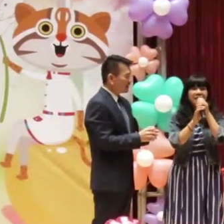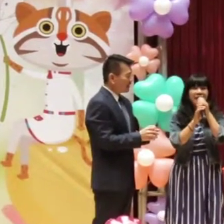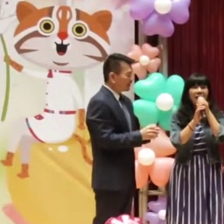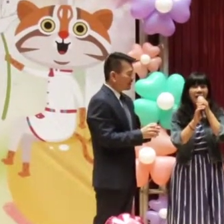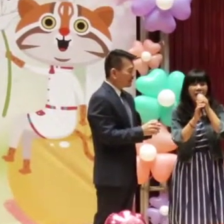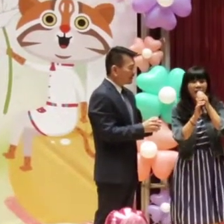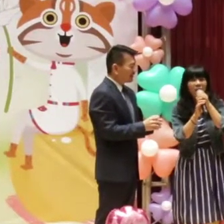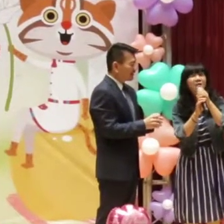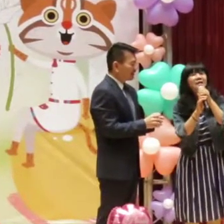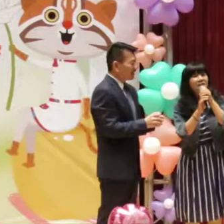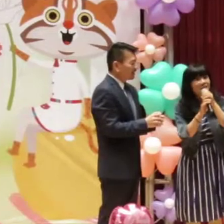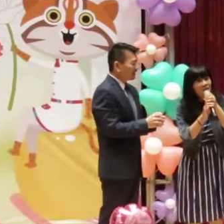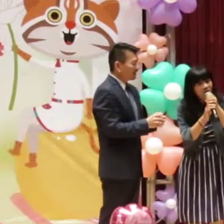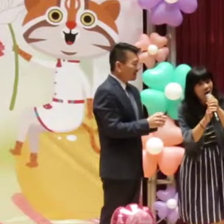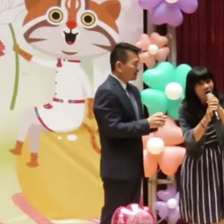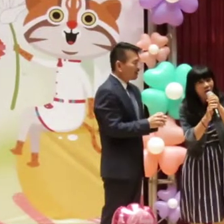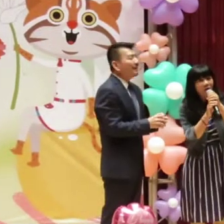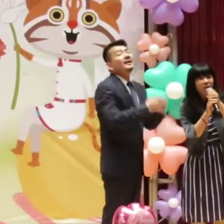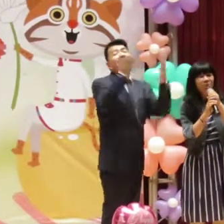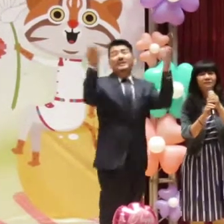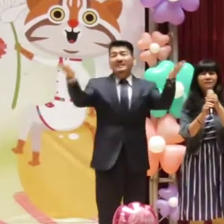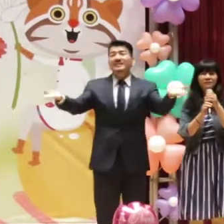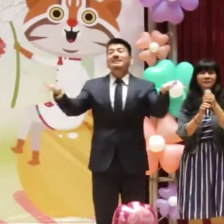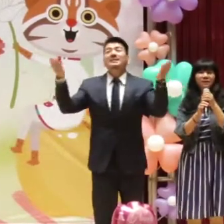就是你好，